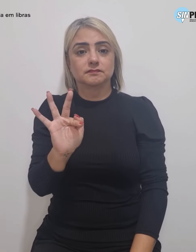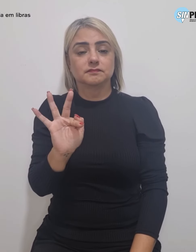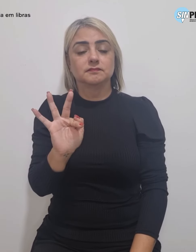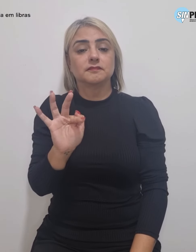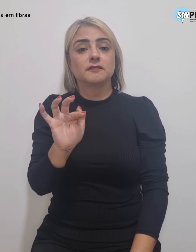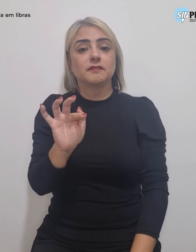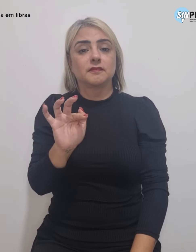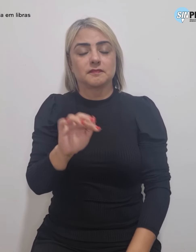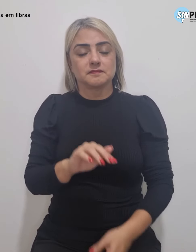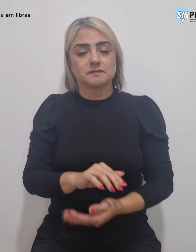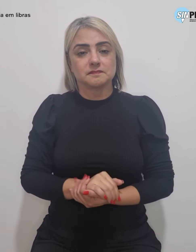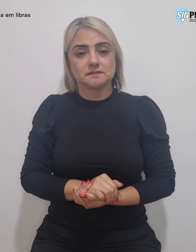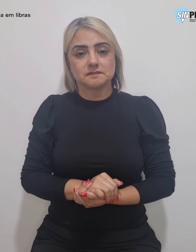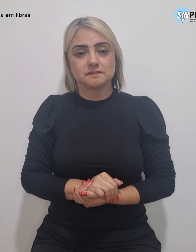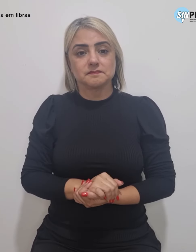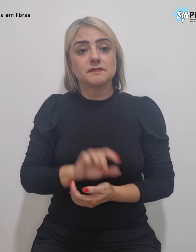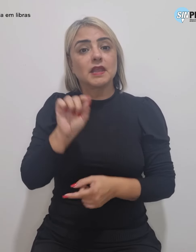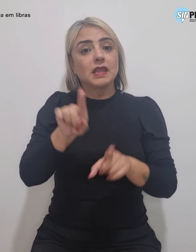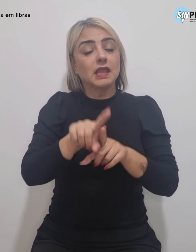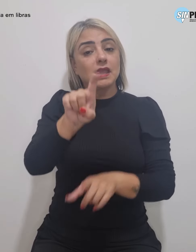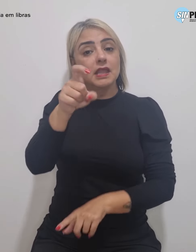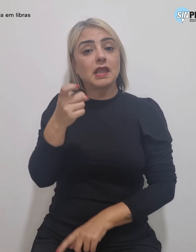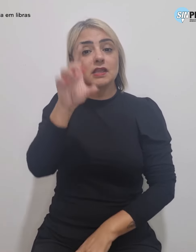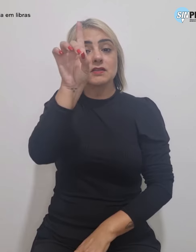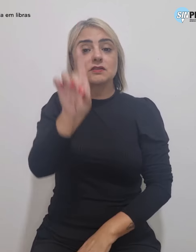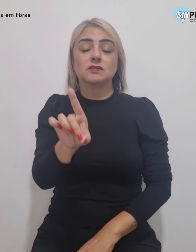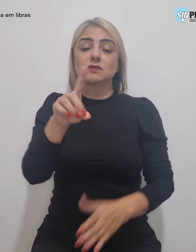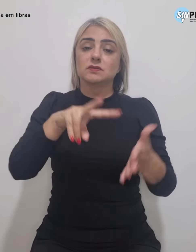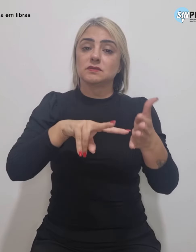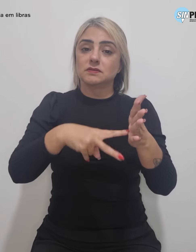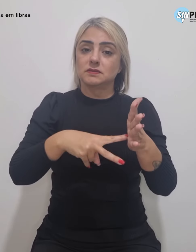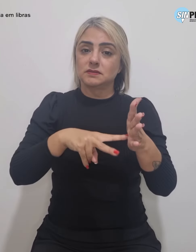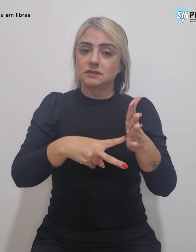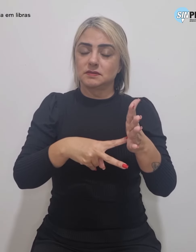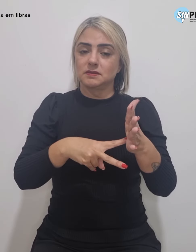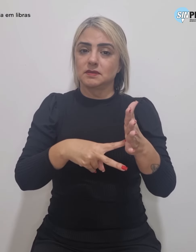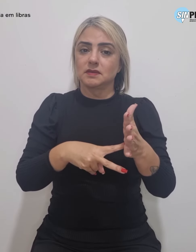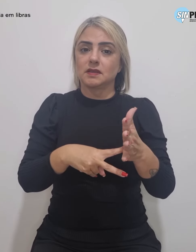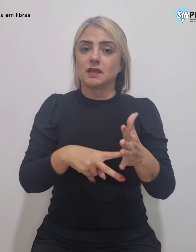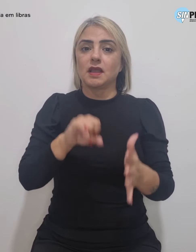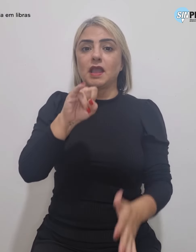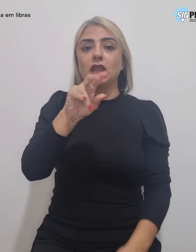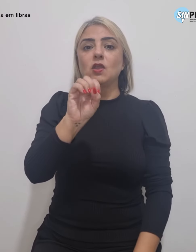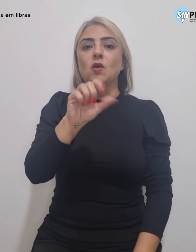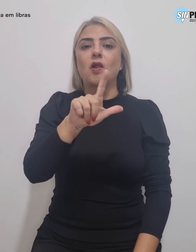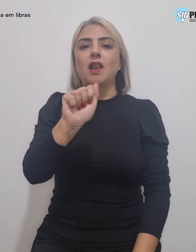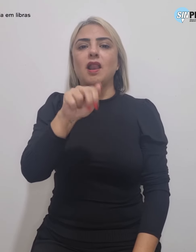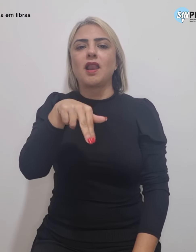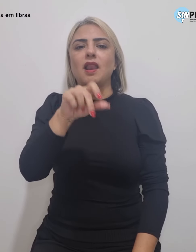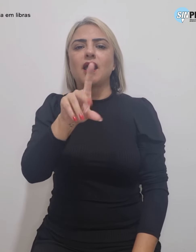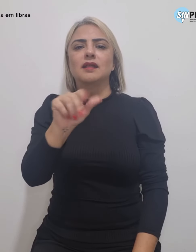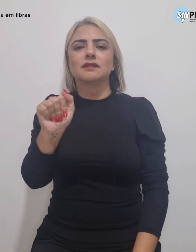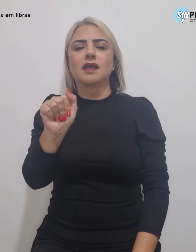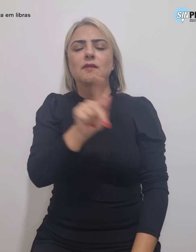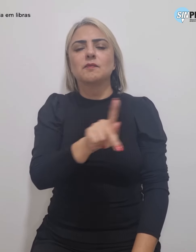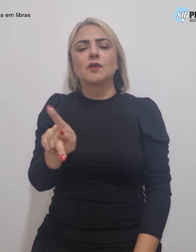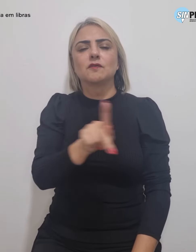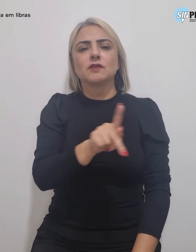SEDF, e ex-diretor do Simpro. E Yolanda Rocha, professora da SEDF,